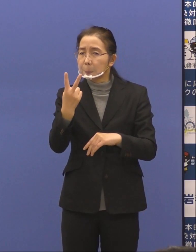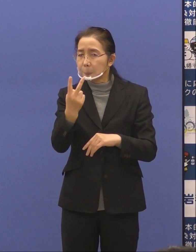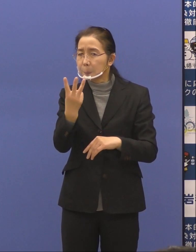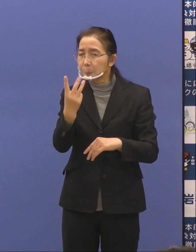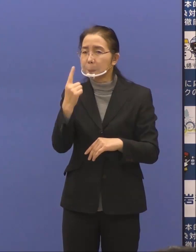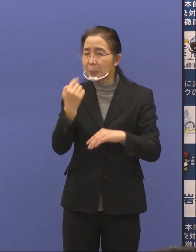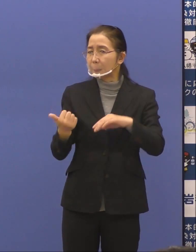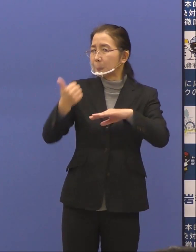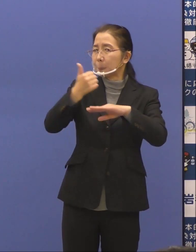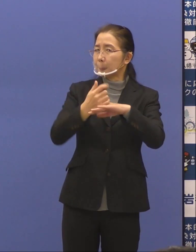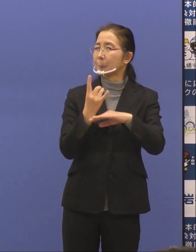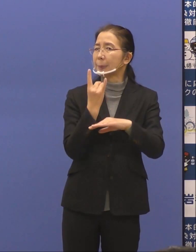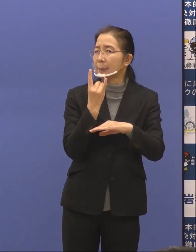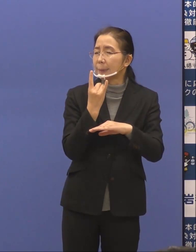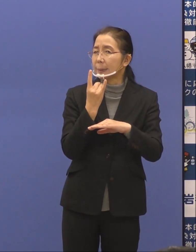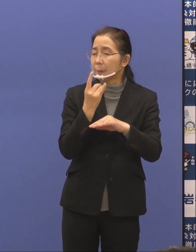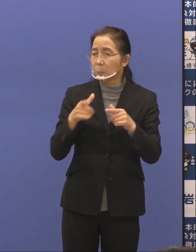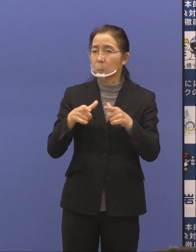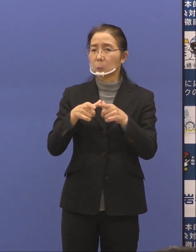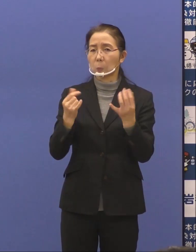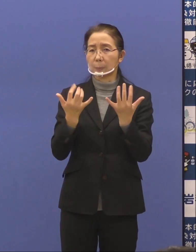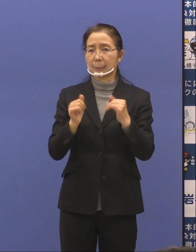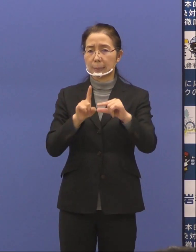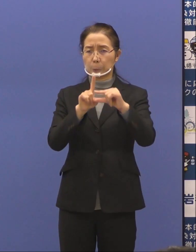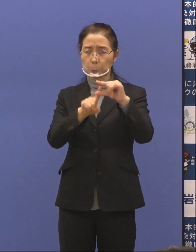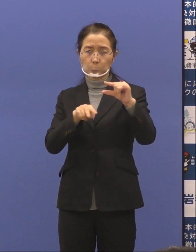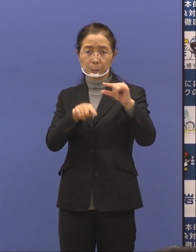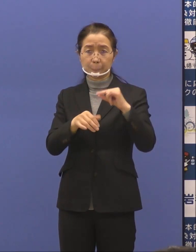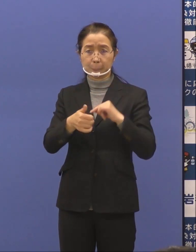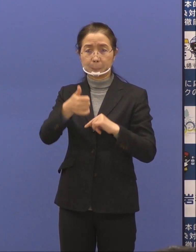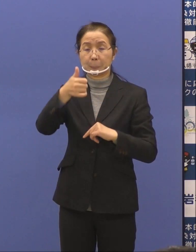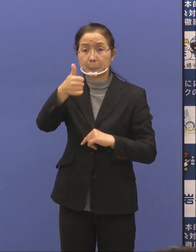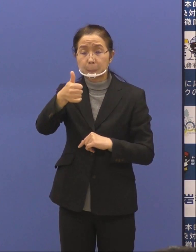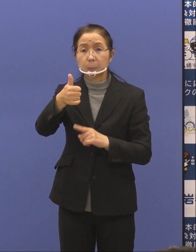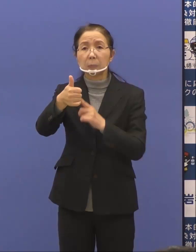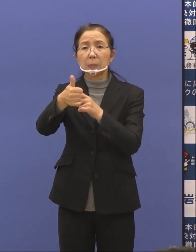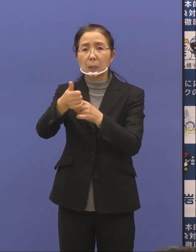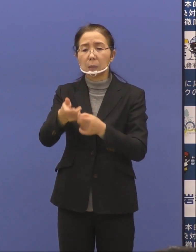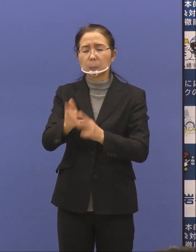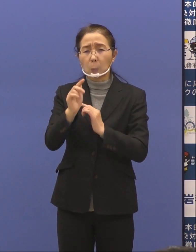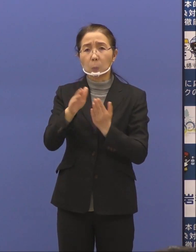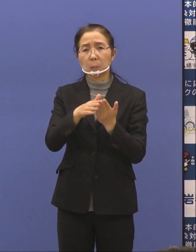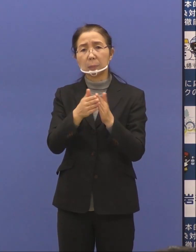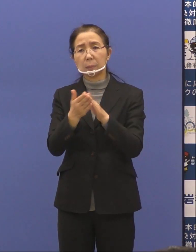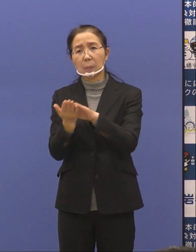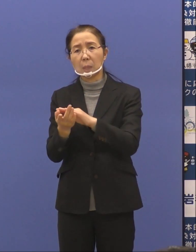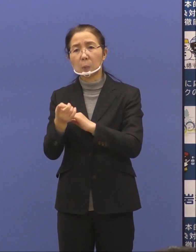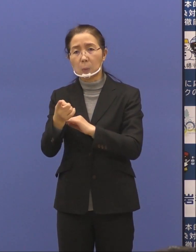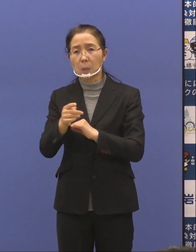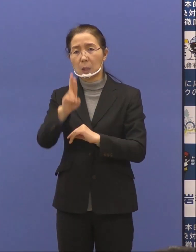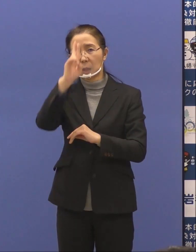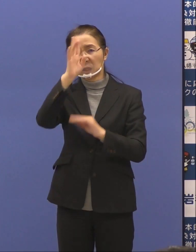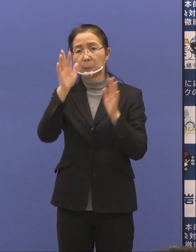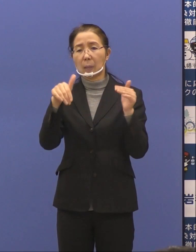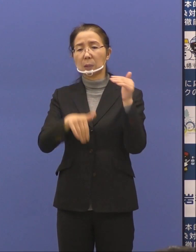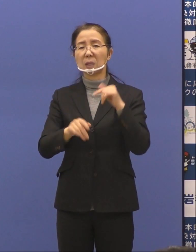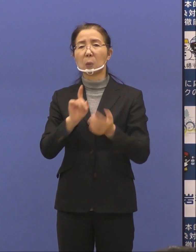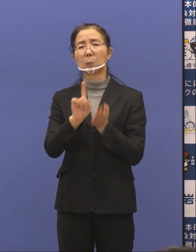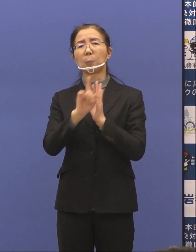らい力のある国家の中枢と言っていい人が 白昼選挙中